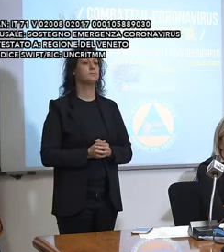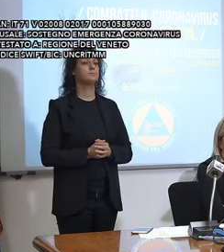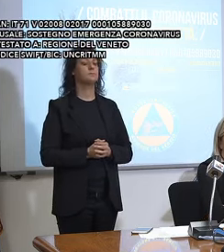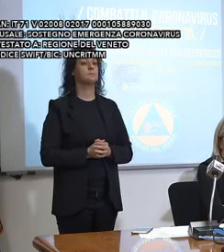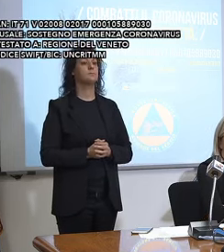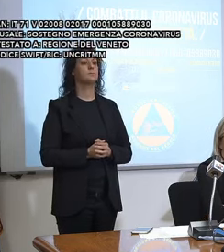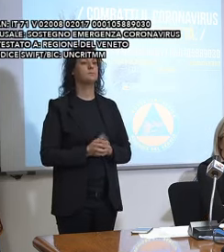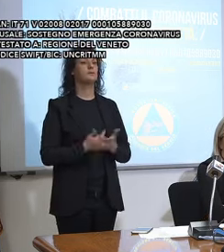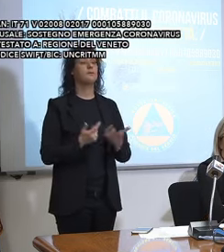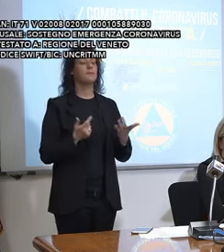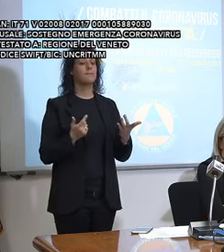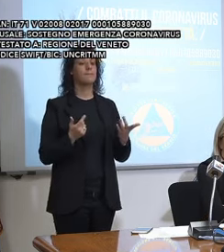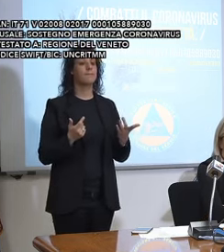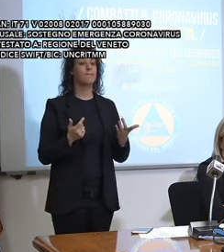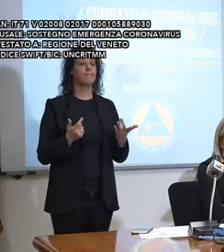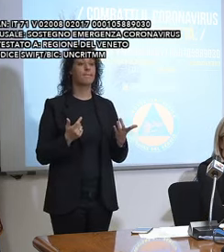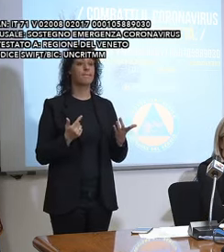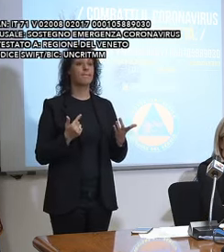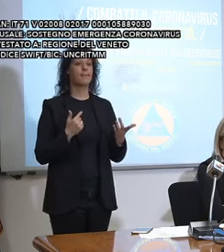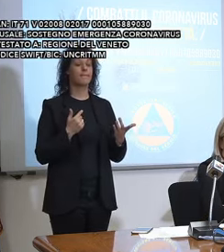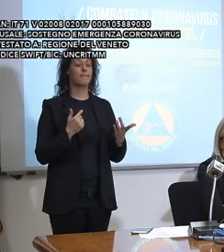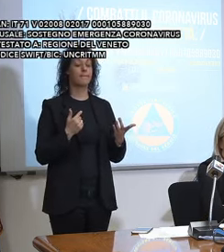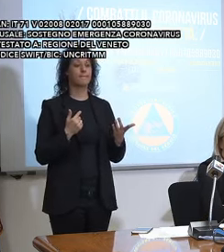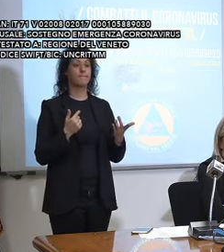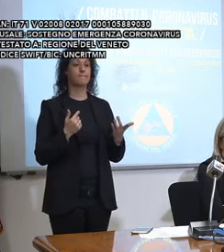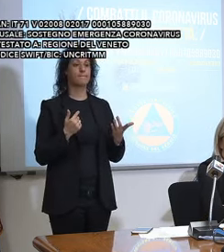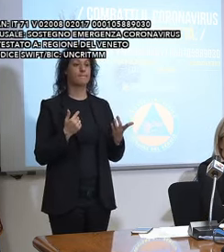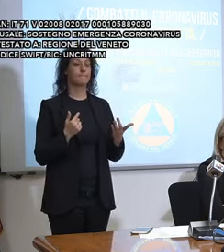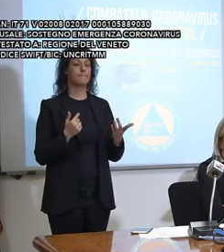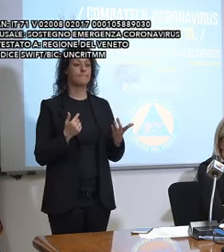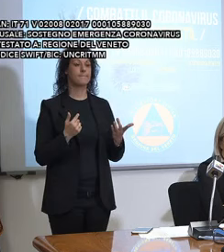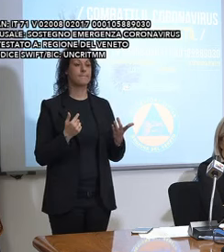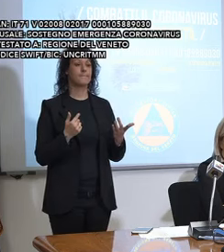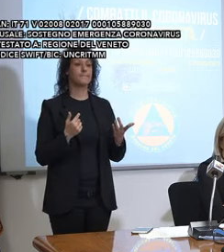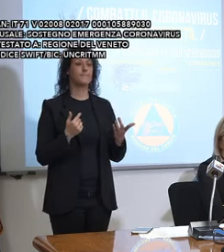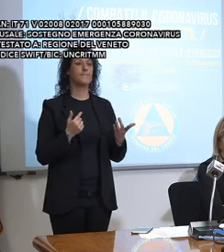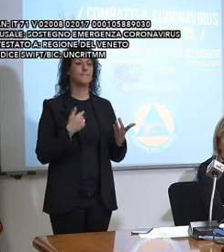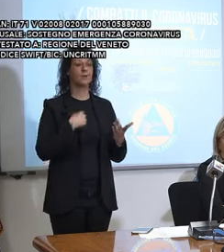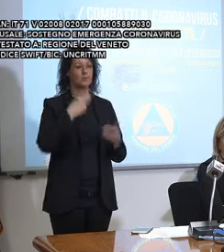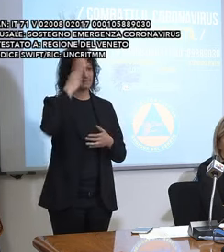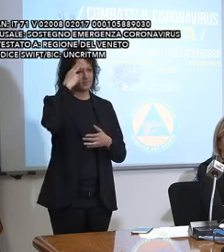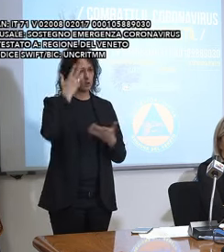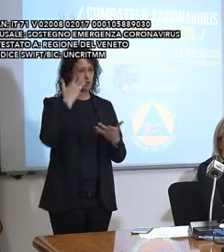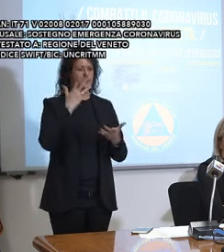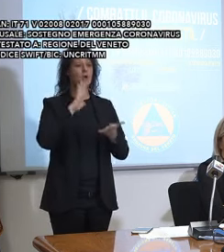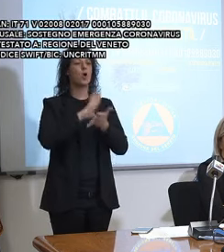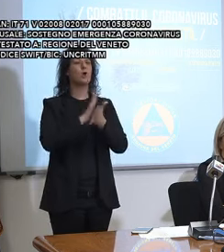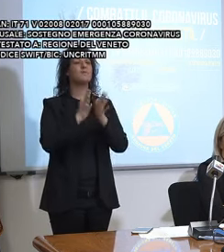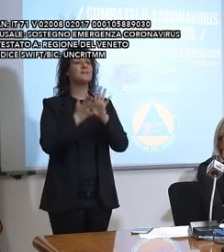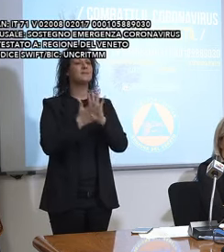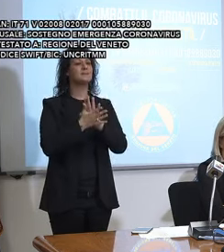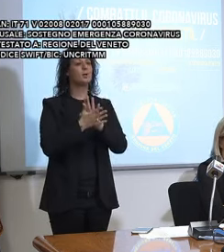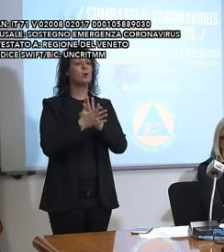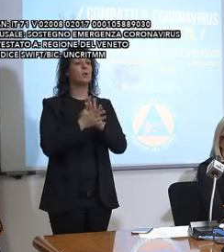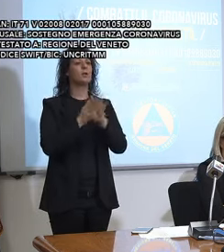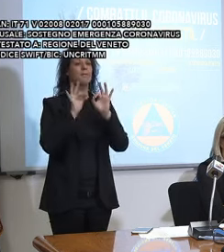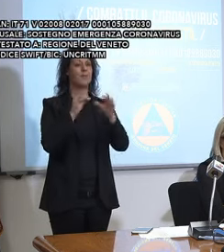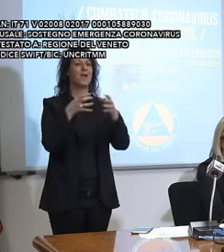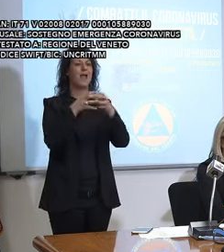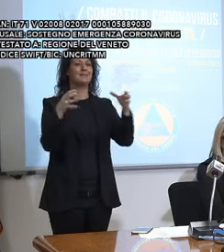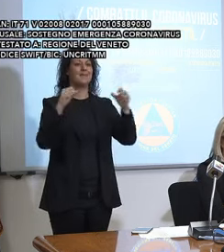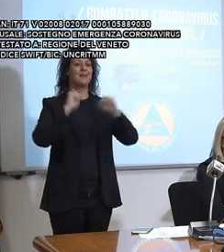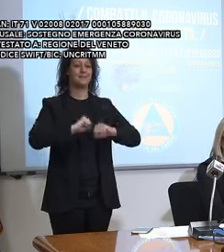la convenzione con cui appunto c'è la convenzione con le aziende sanitarie rispetto appunto alle prestazioni